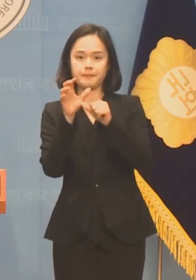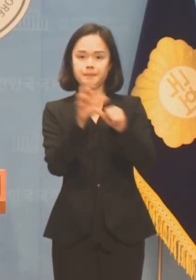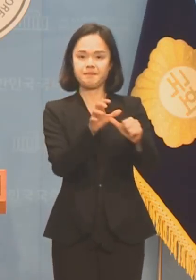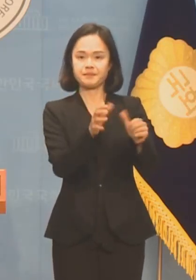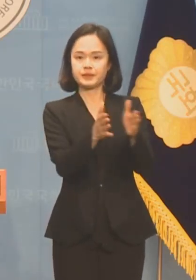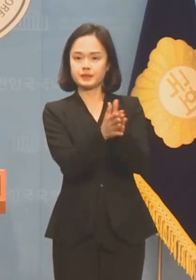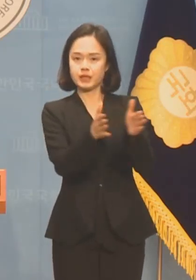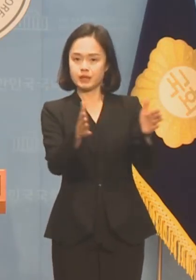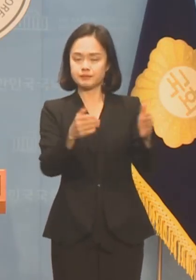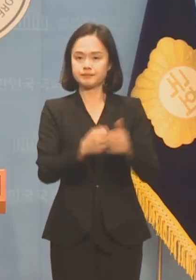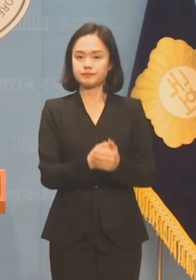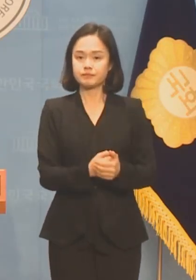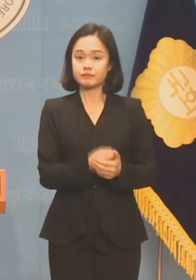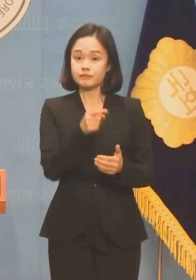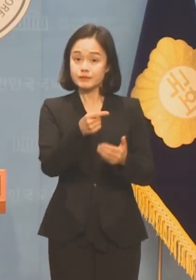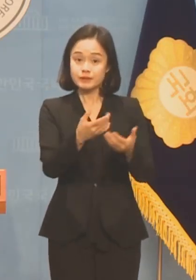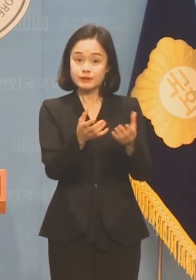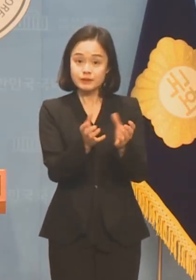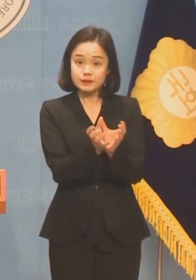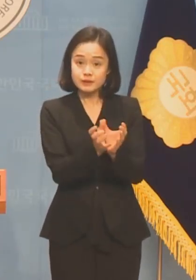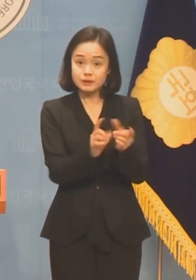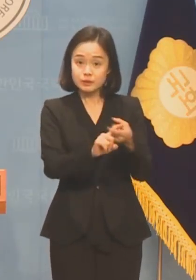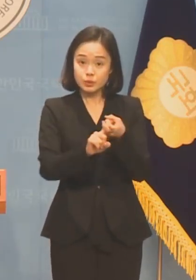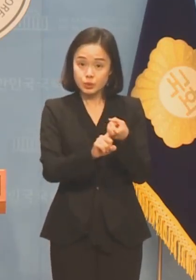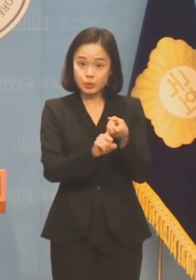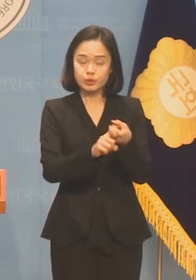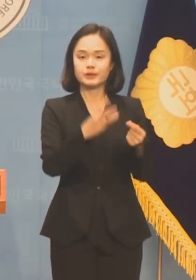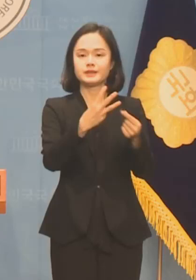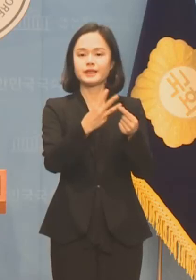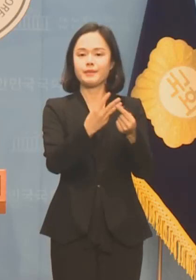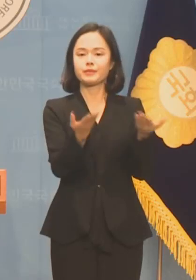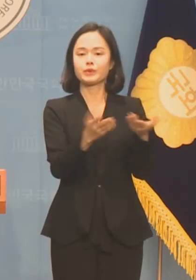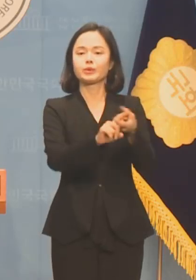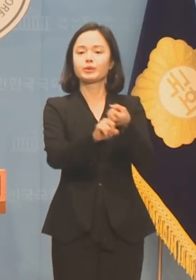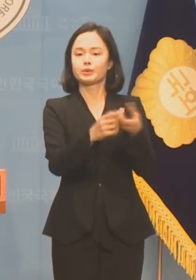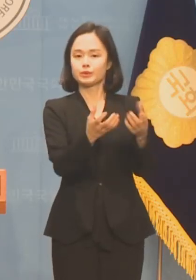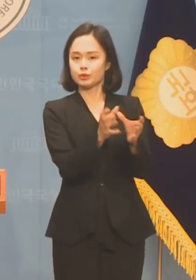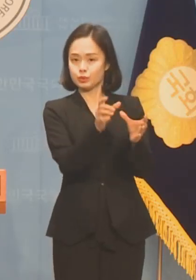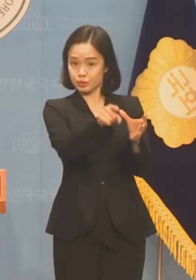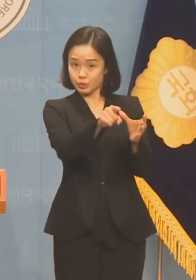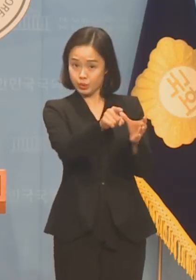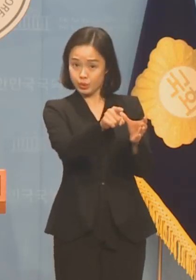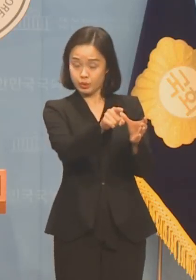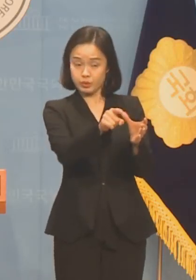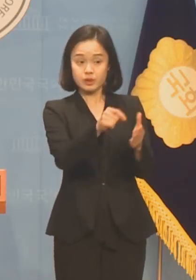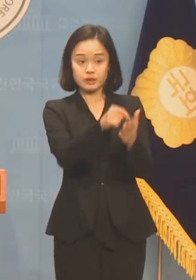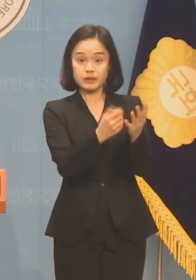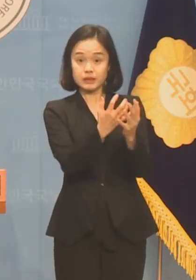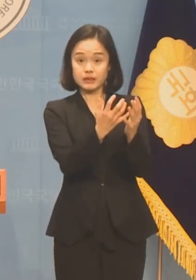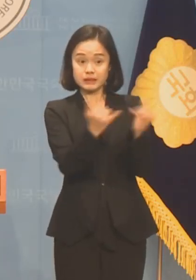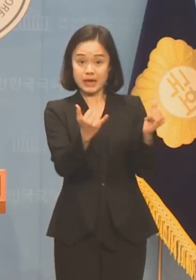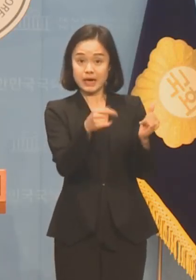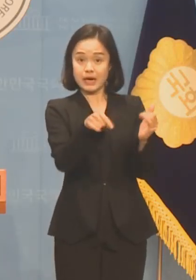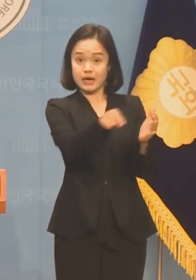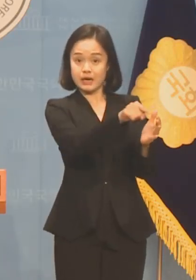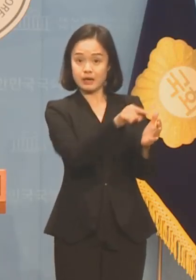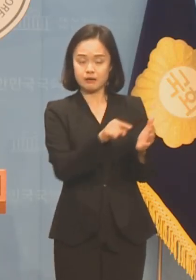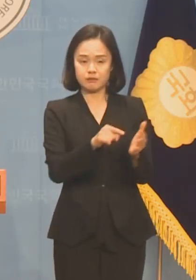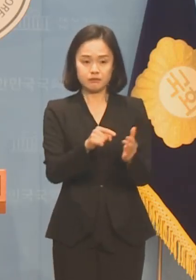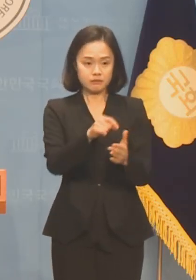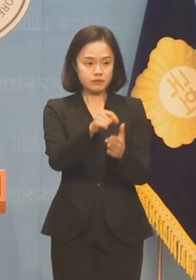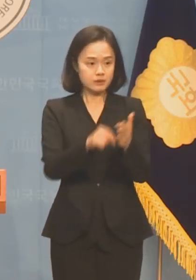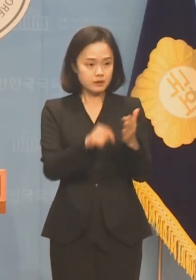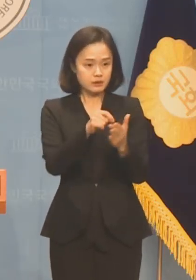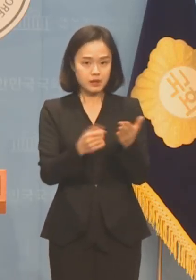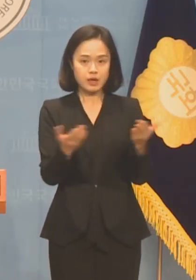제3노조 소속이었던 언론노조 파업 불참 기자들에게 기자 직무를 박탈했고